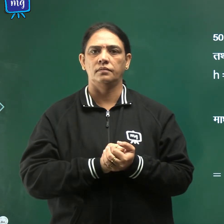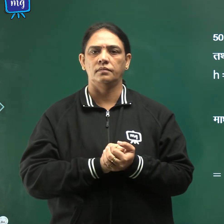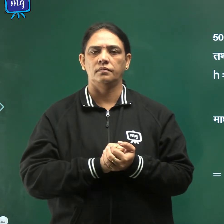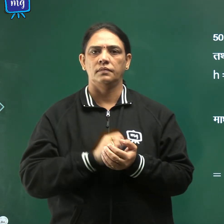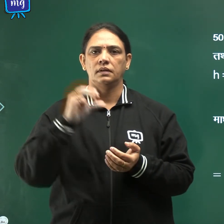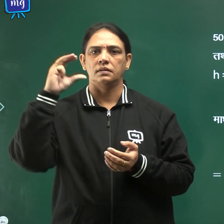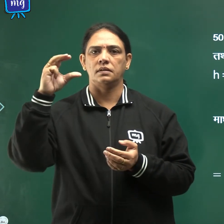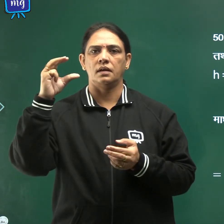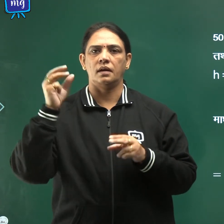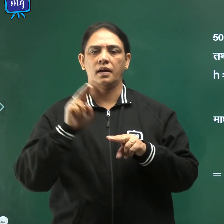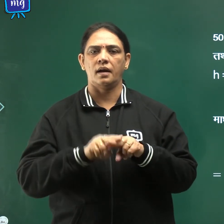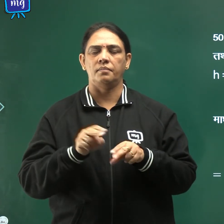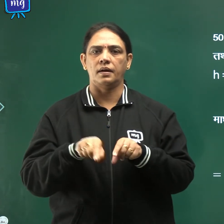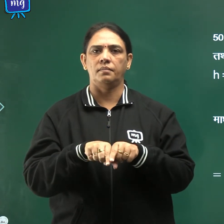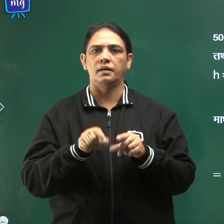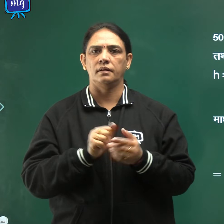CF बराबर